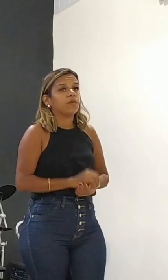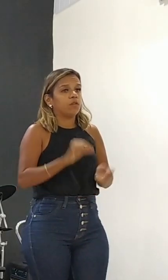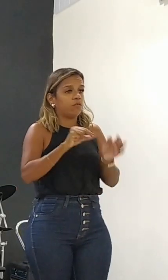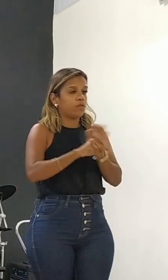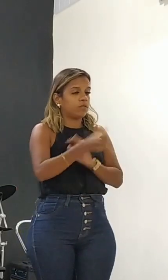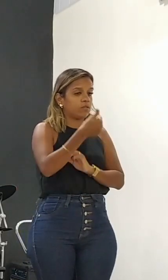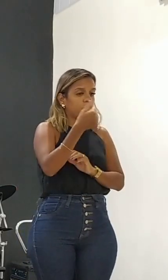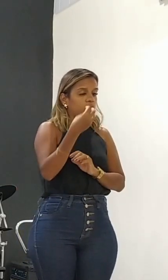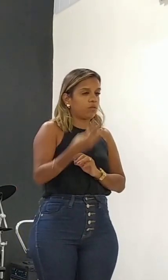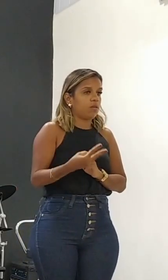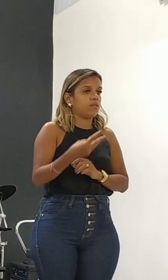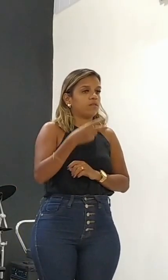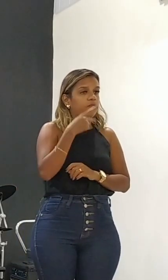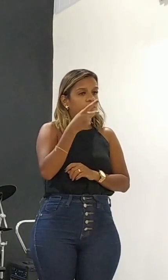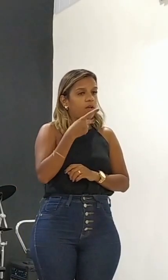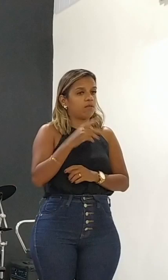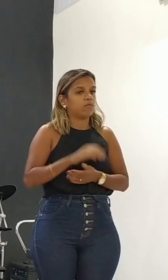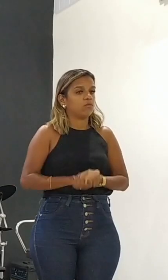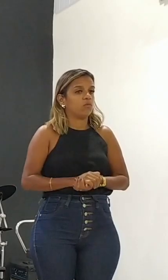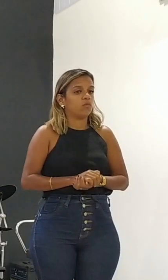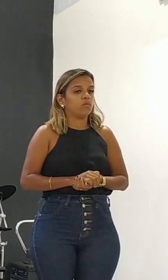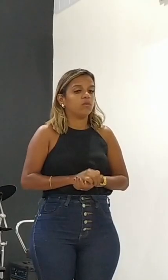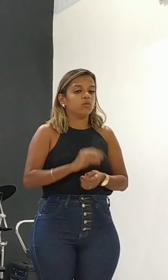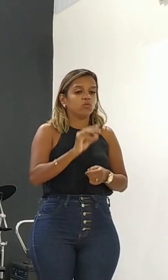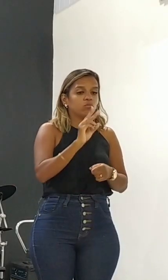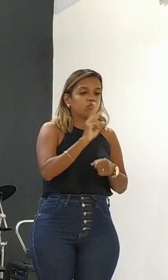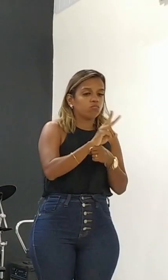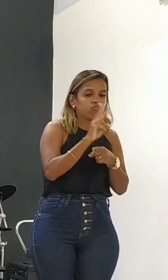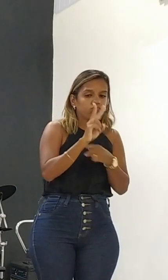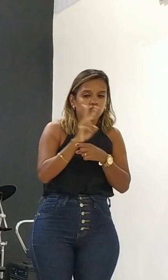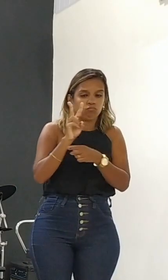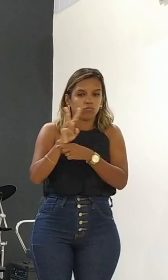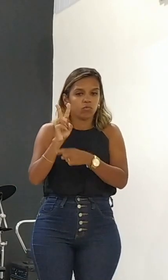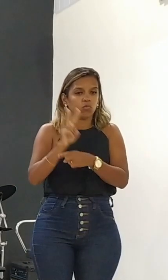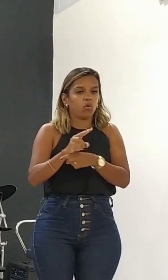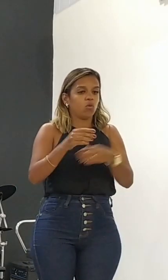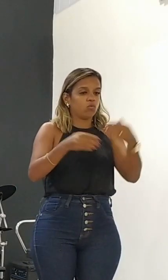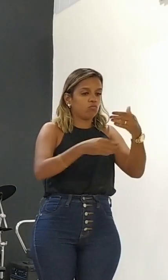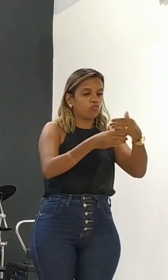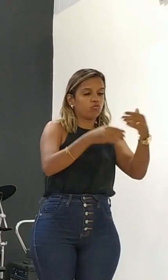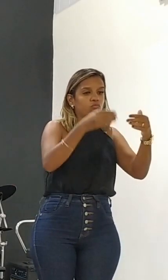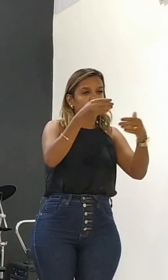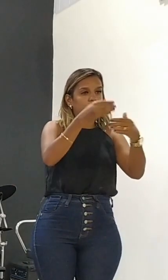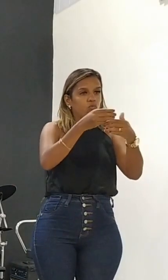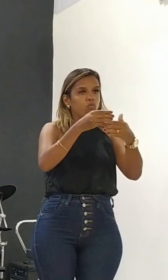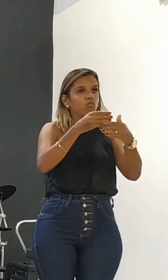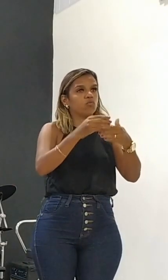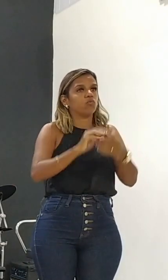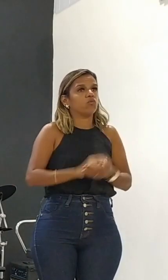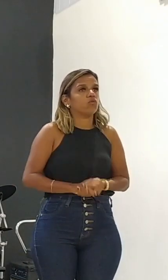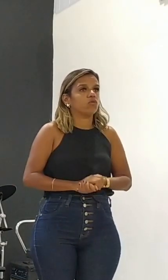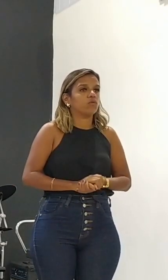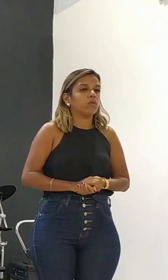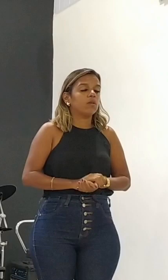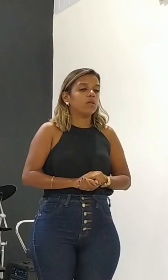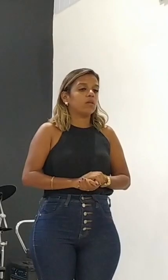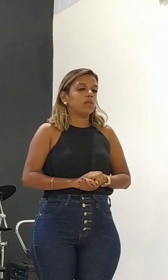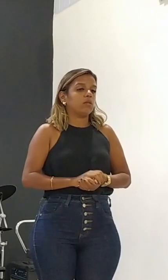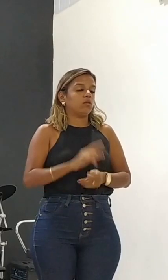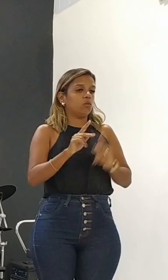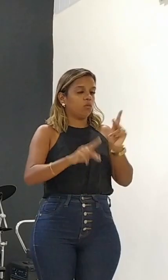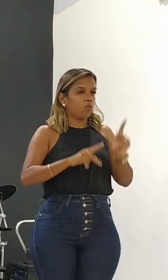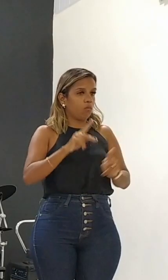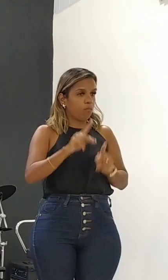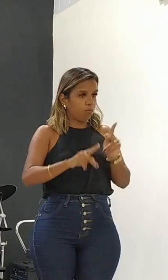que pus guarda nos lugares baixos, por detrás do muro e nos altos, e pus o povo pelas